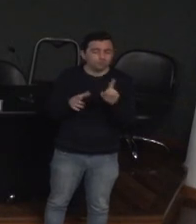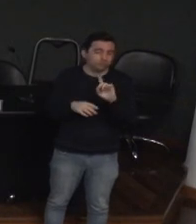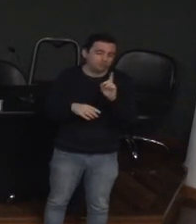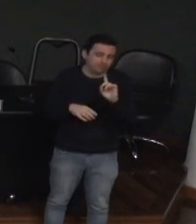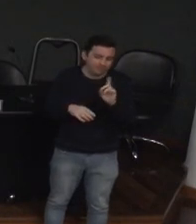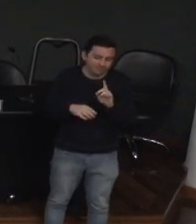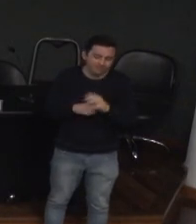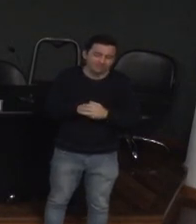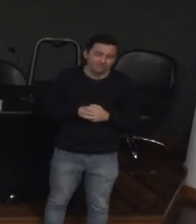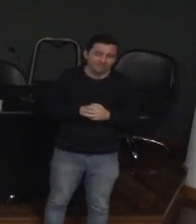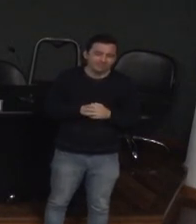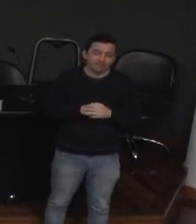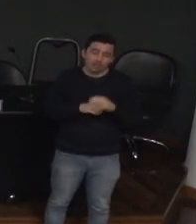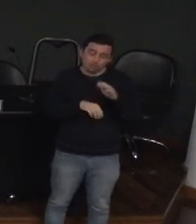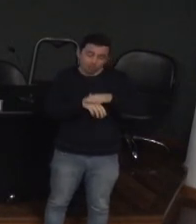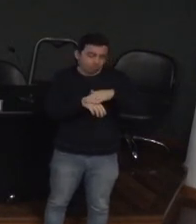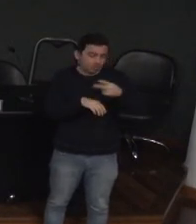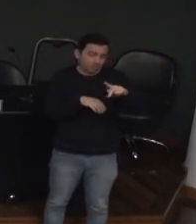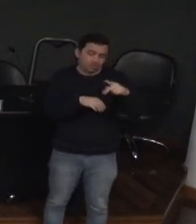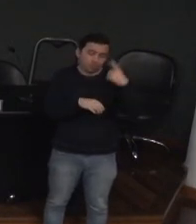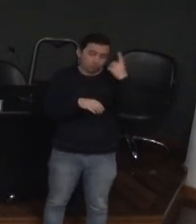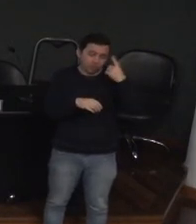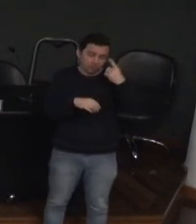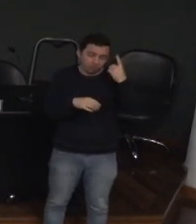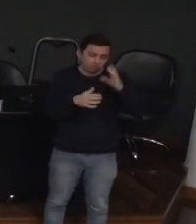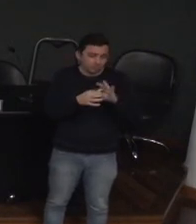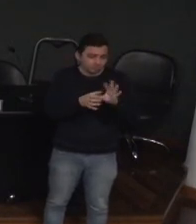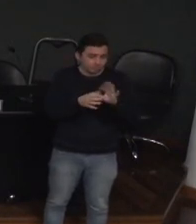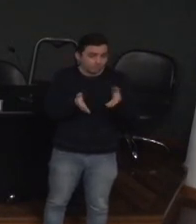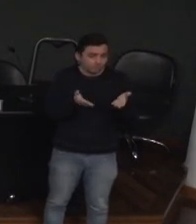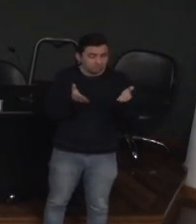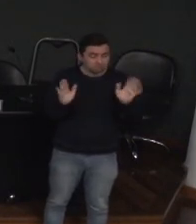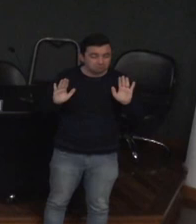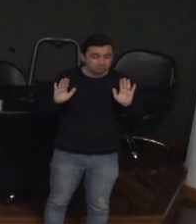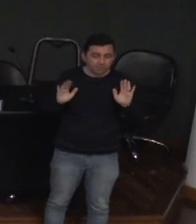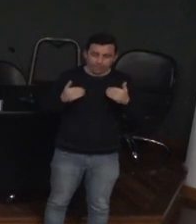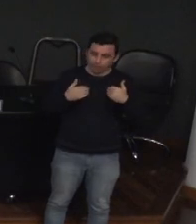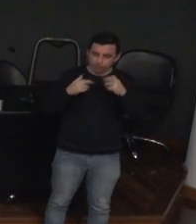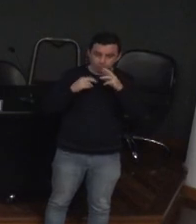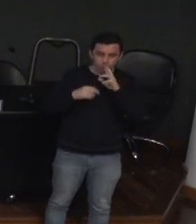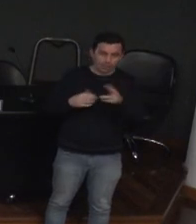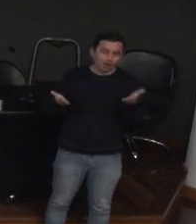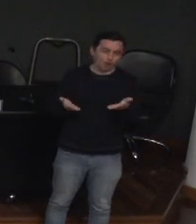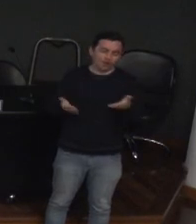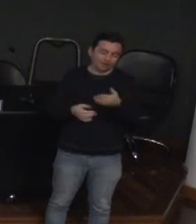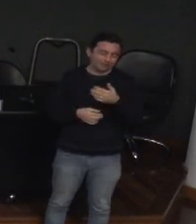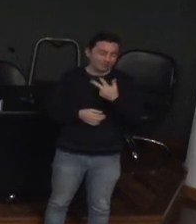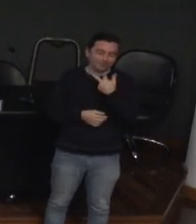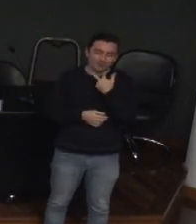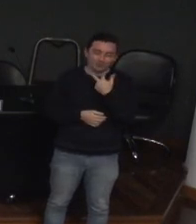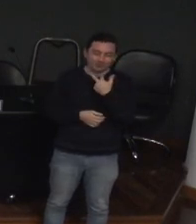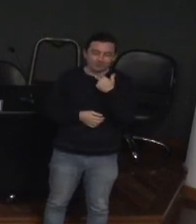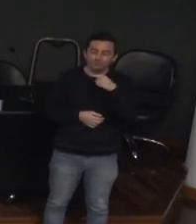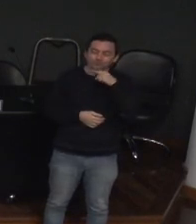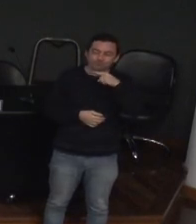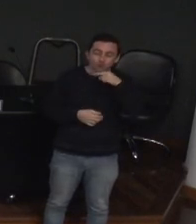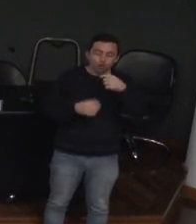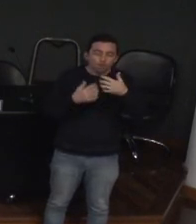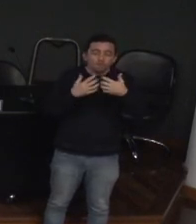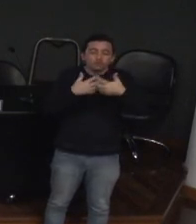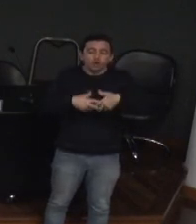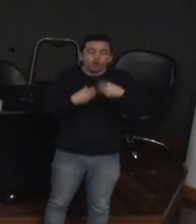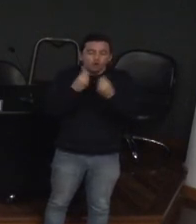sozinho e armazene onde ele quiser. Então, essa, eu não posso responder isso agora, porque a gente teria que ver melhor como é que funciona esse